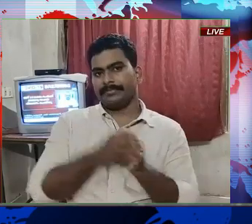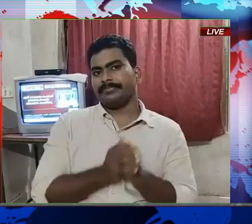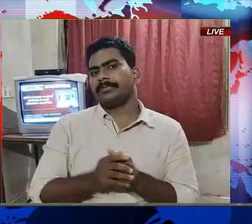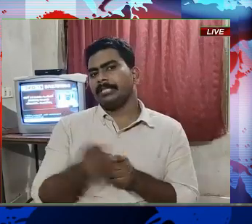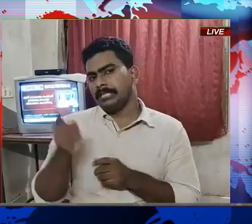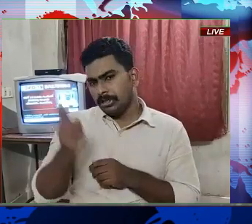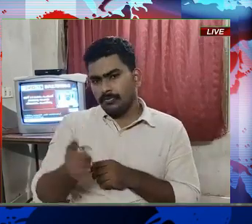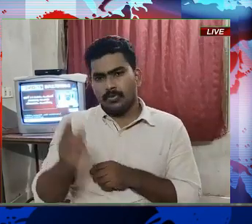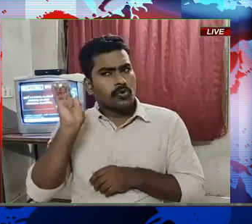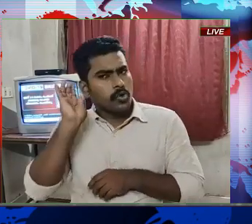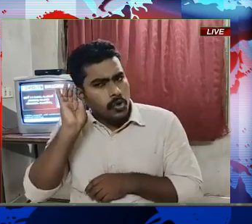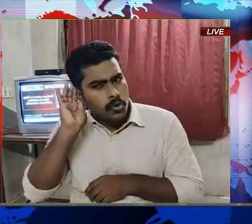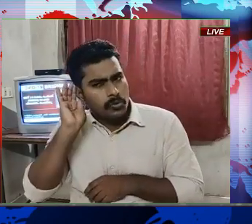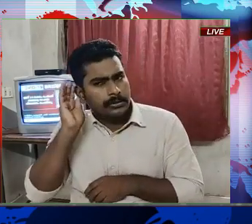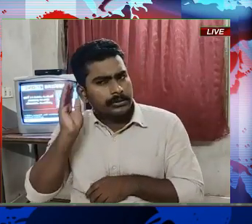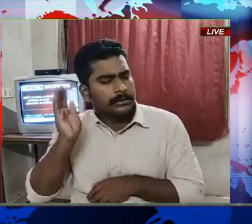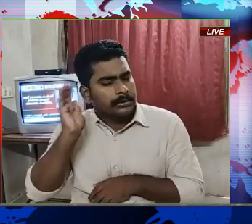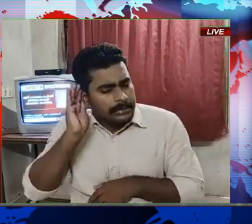ഇടപെടേണ്ടതാണ്.